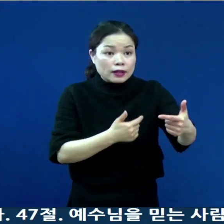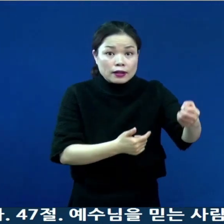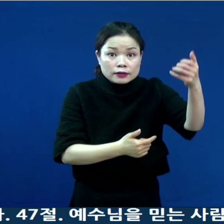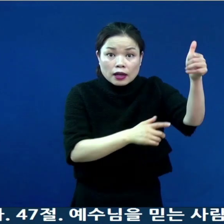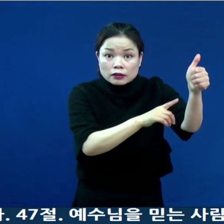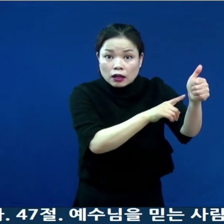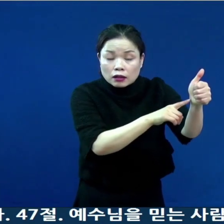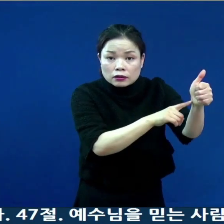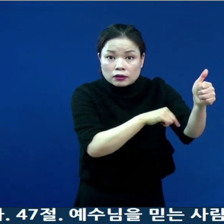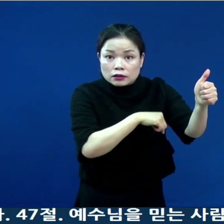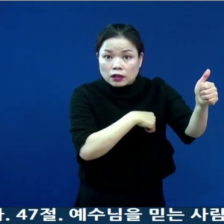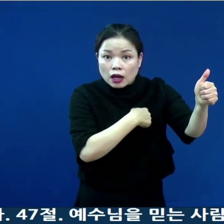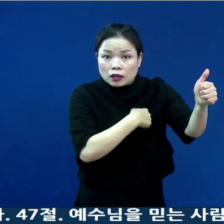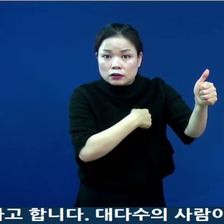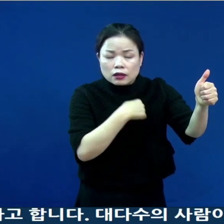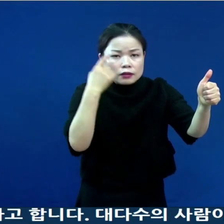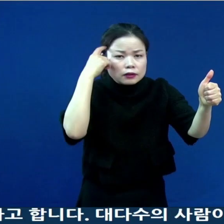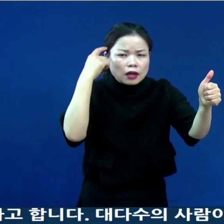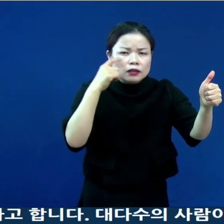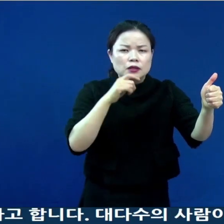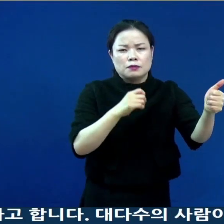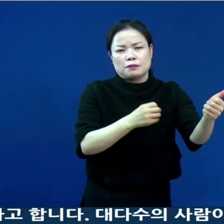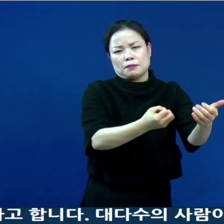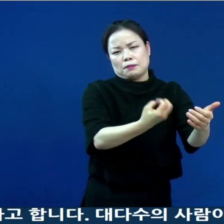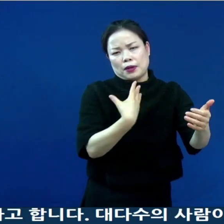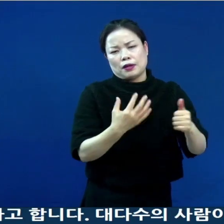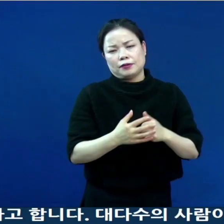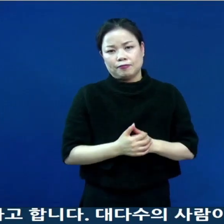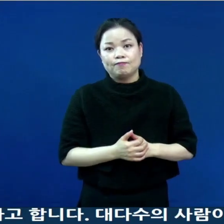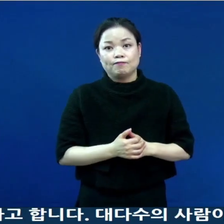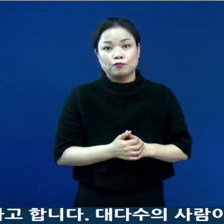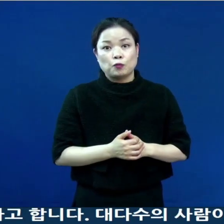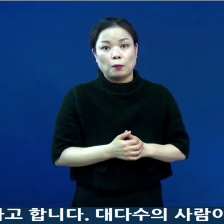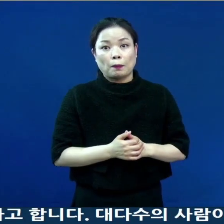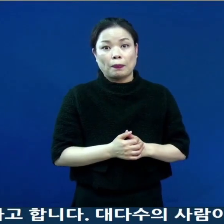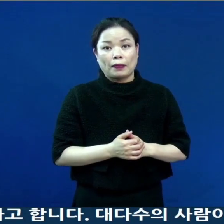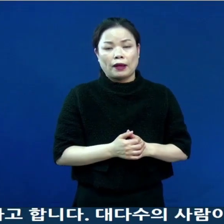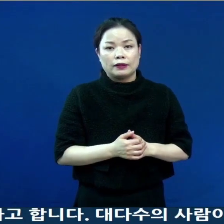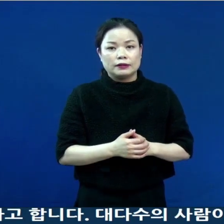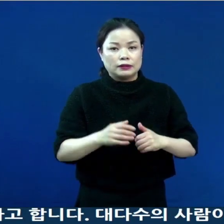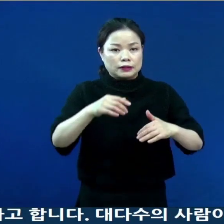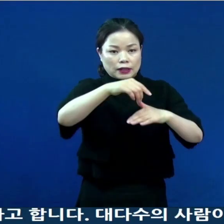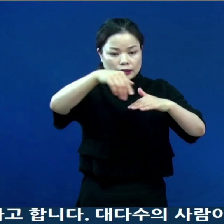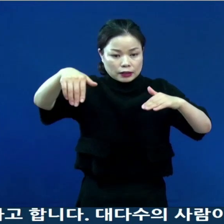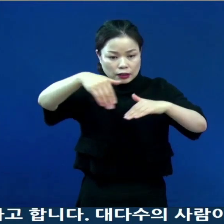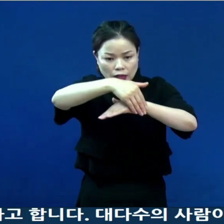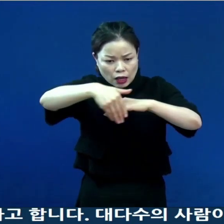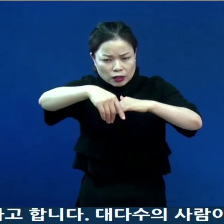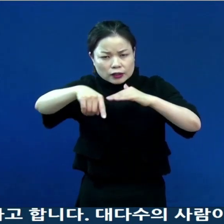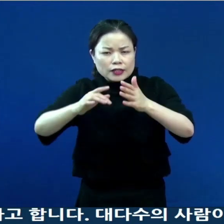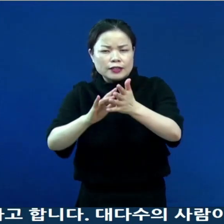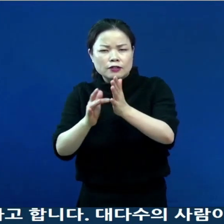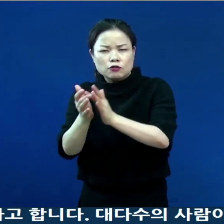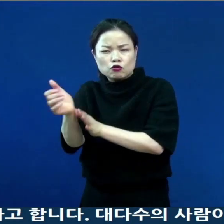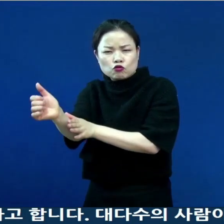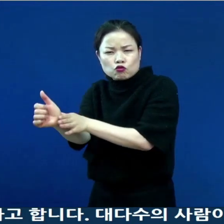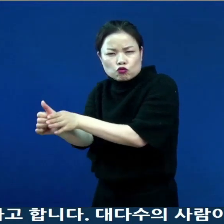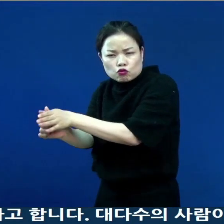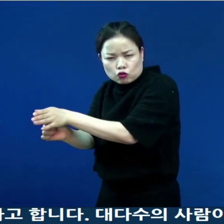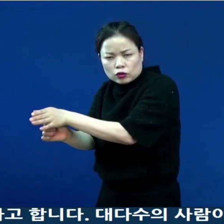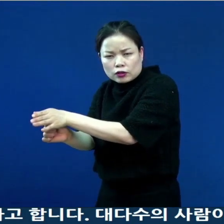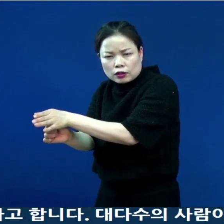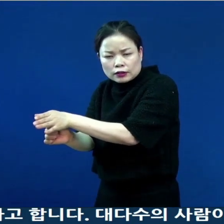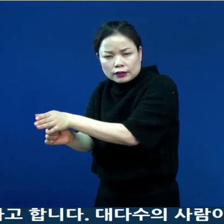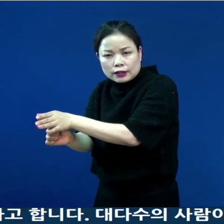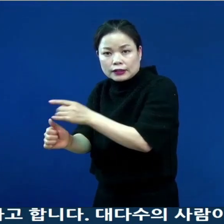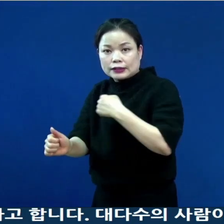대제사장이 자신의 의견을 발표합니다. 이거는 이제 일종의 프레임이에요. 이런 그 틀에 짜맞춰서 예수를 죽이는